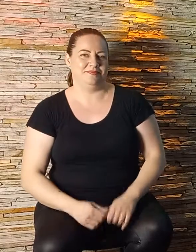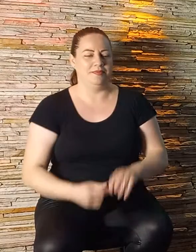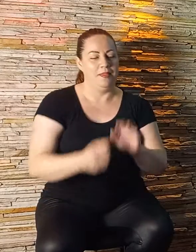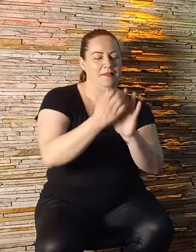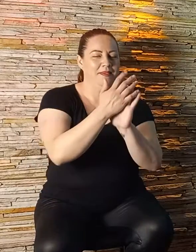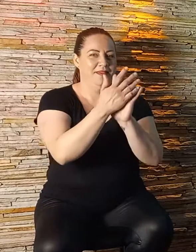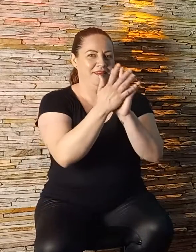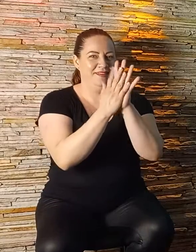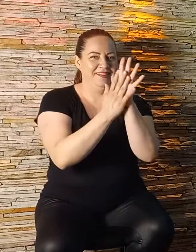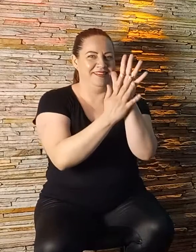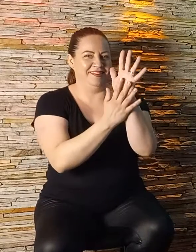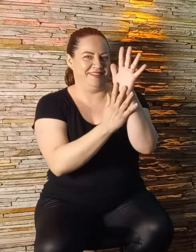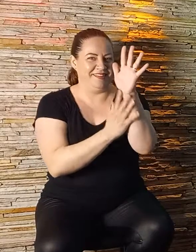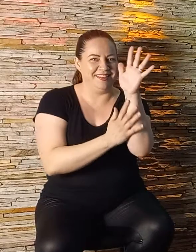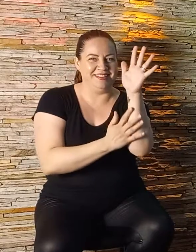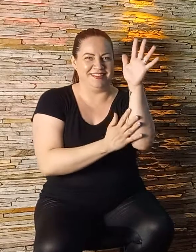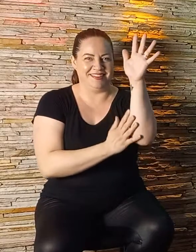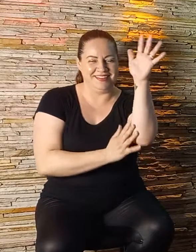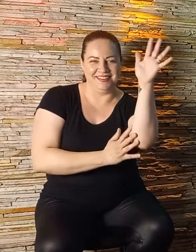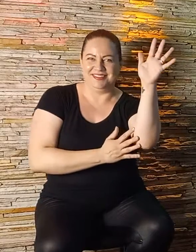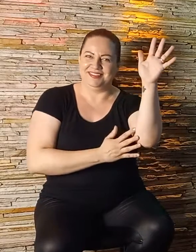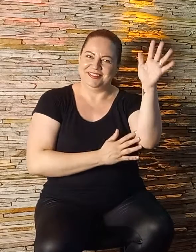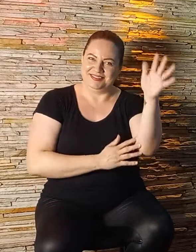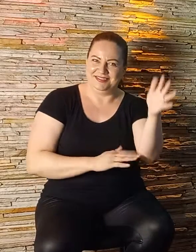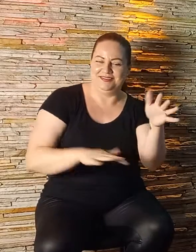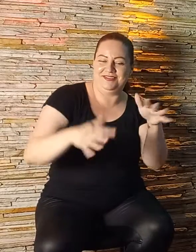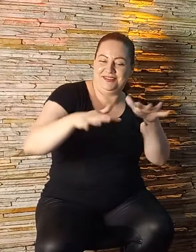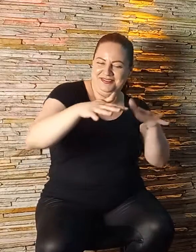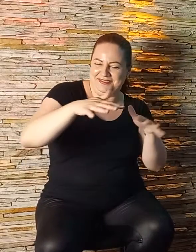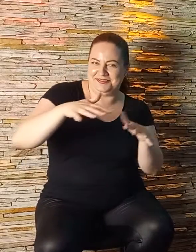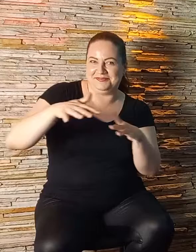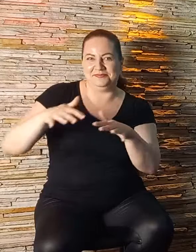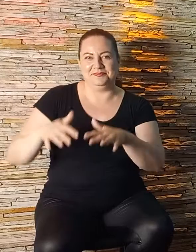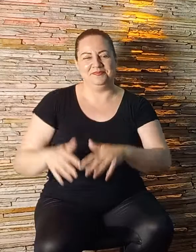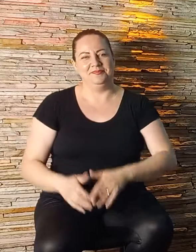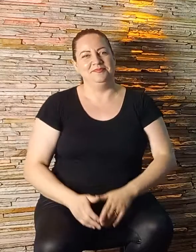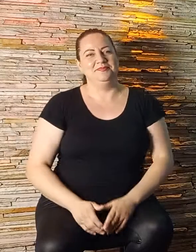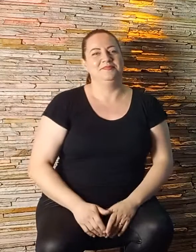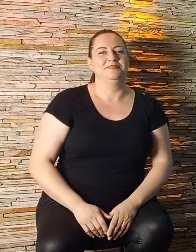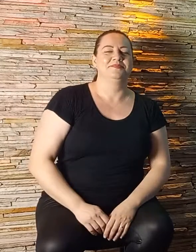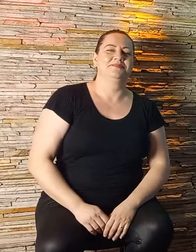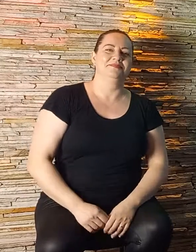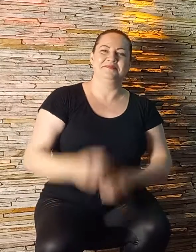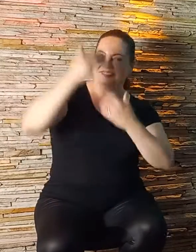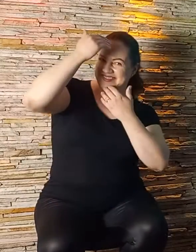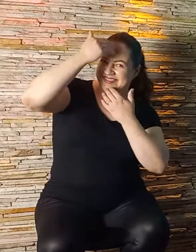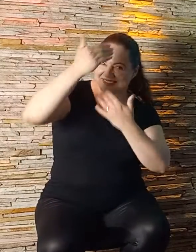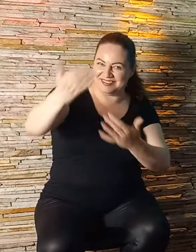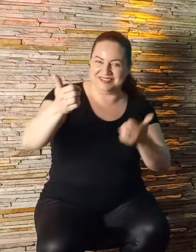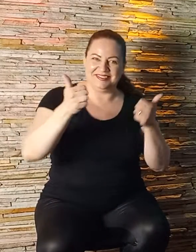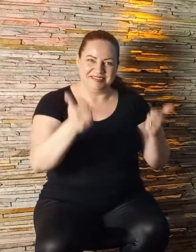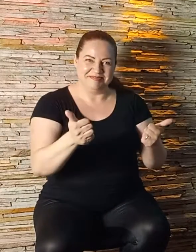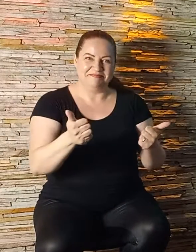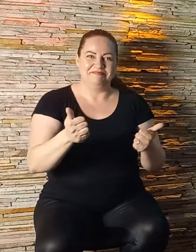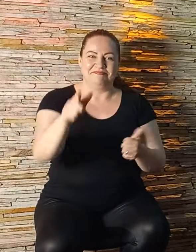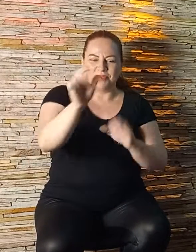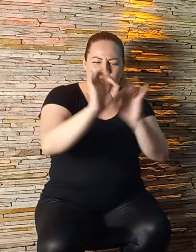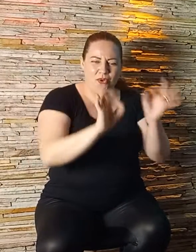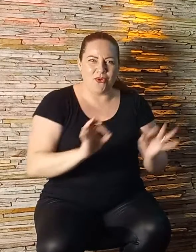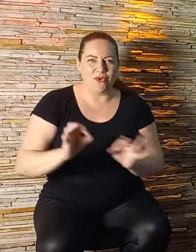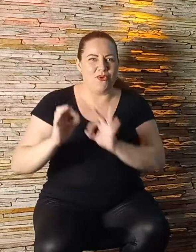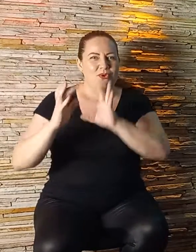exato mão na minha quero ver quero ver quero ver se 4:30 Muito obrigado aí ligaya que